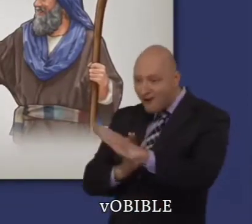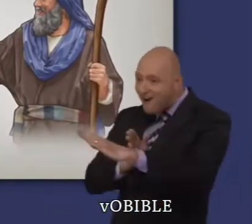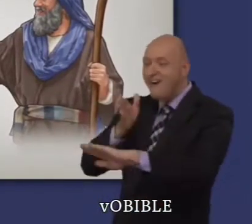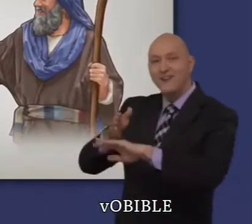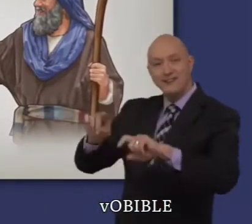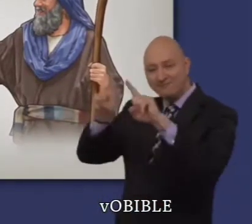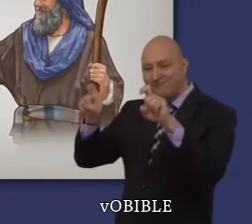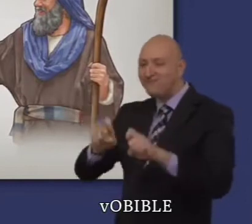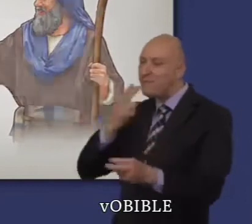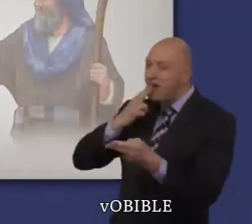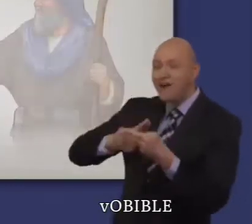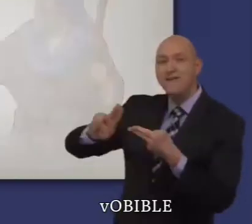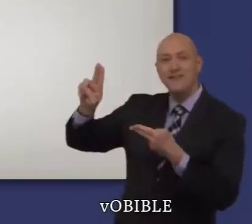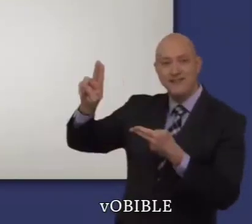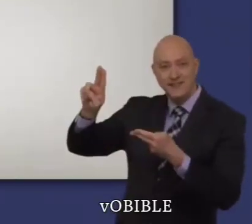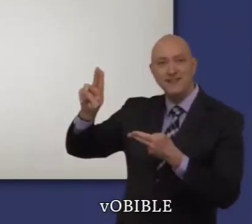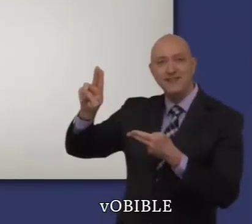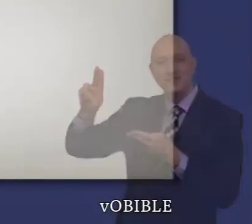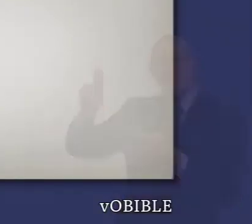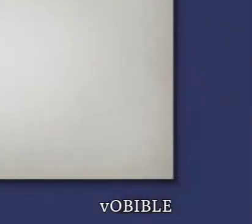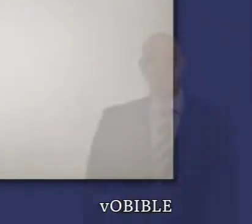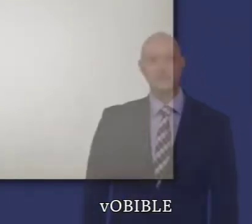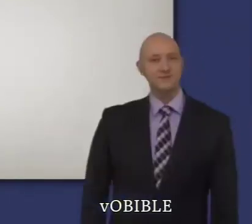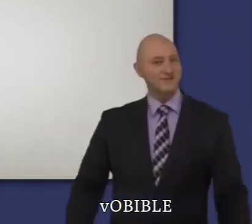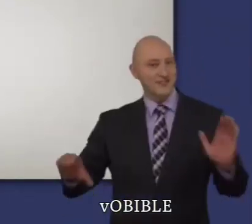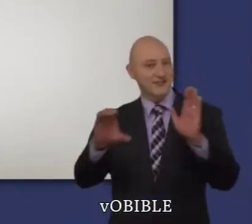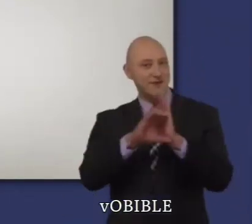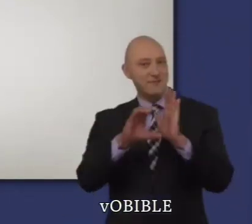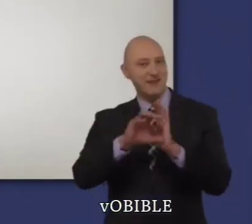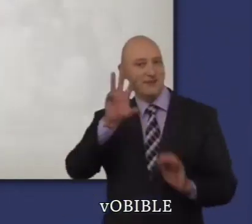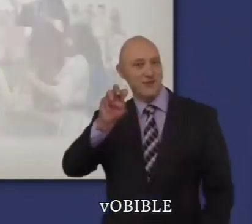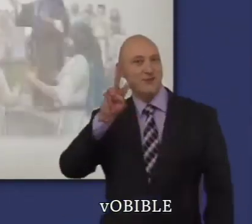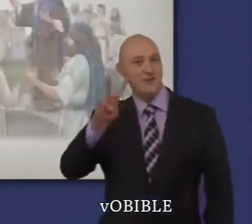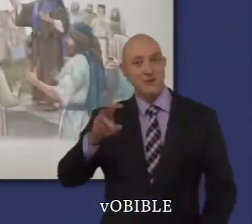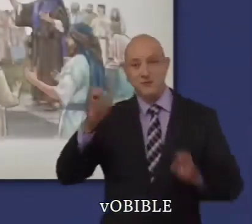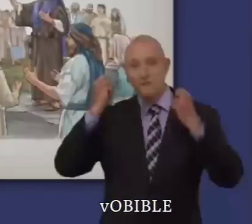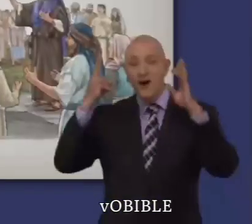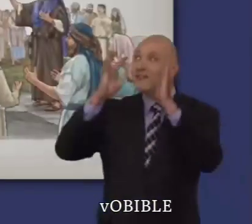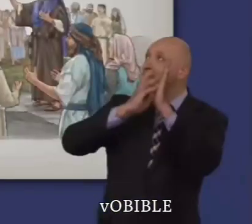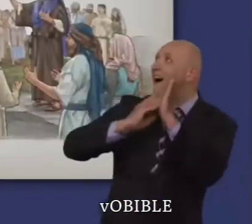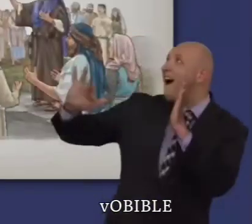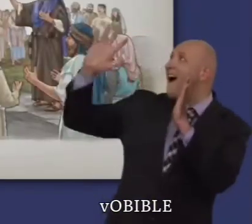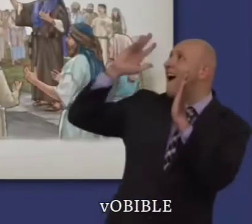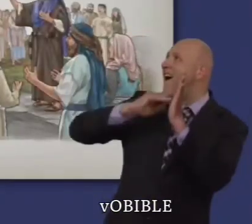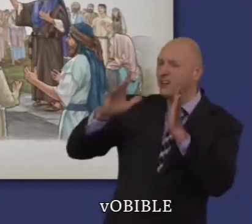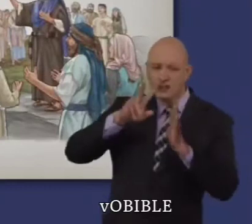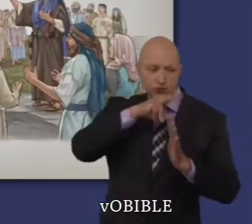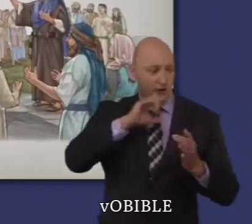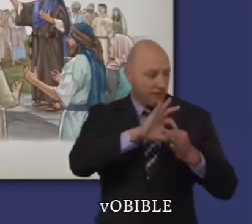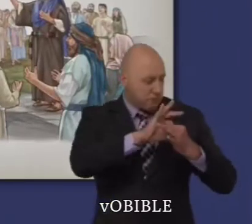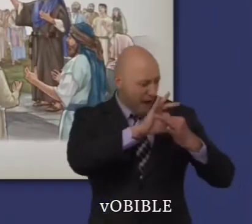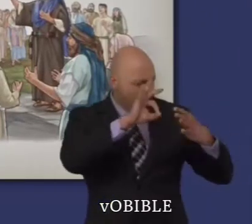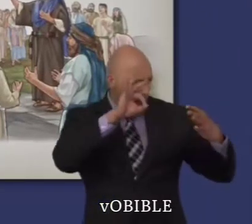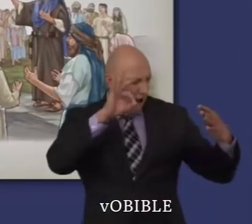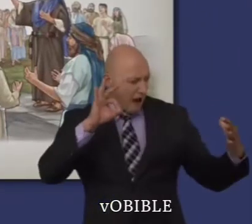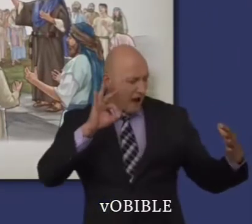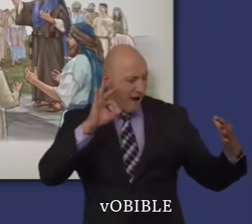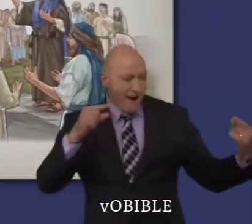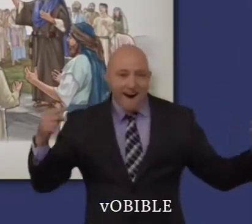Au chapitre 31, Jéhovah établit Josué comme chef à la place de Moïse. Josué devra être courageux et